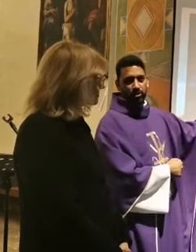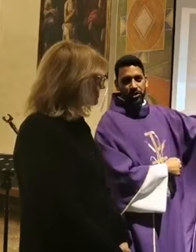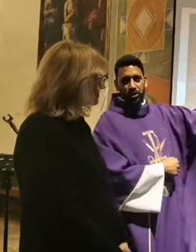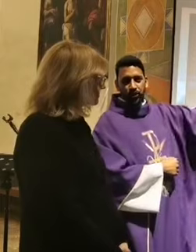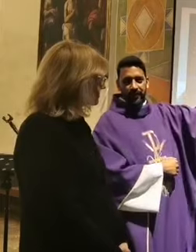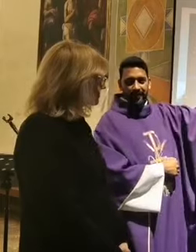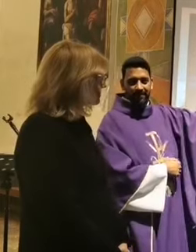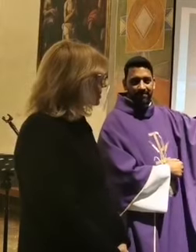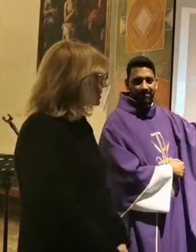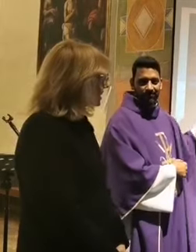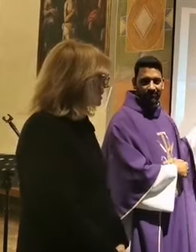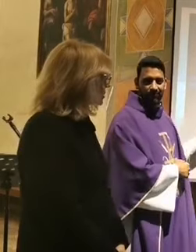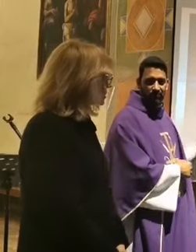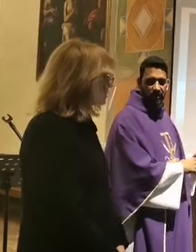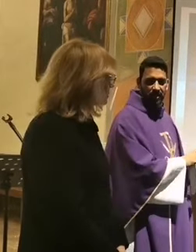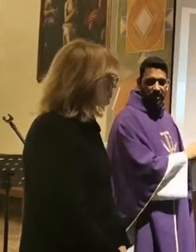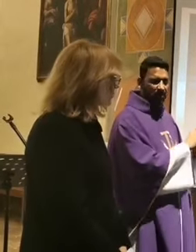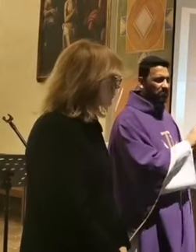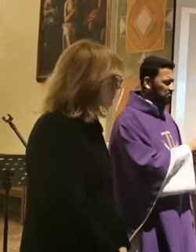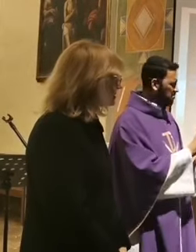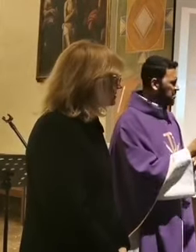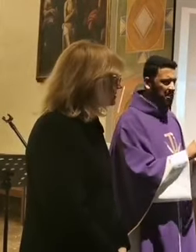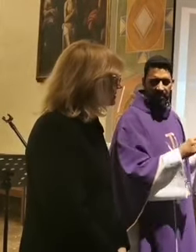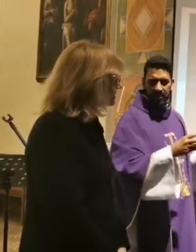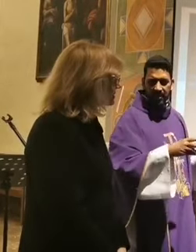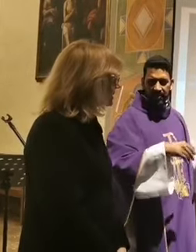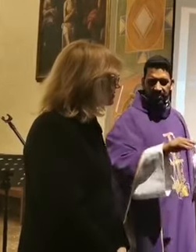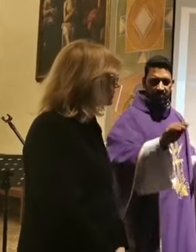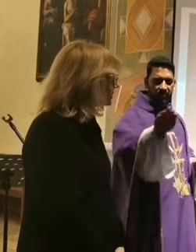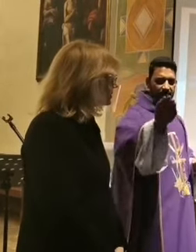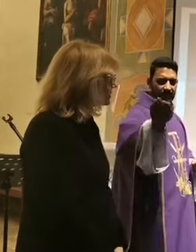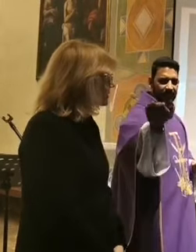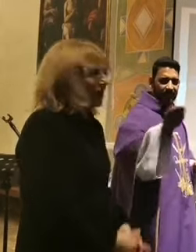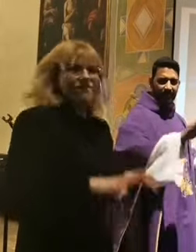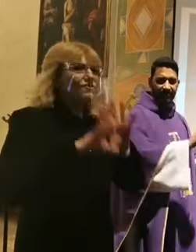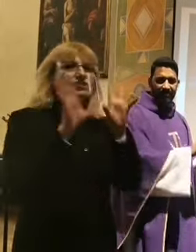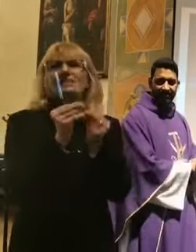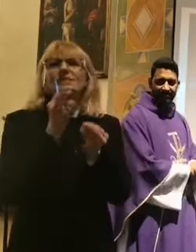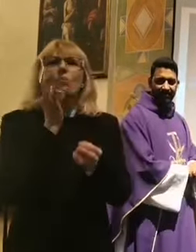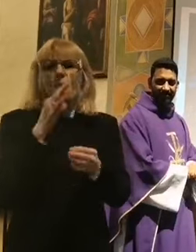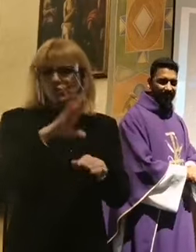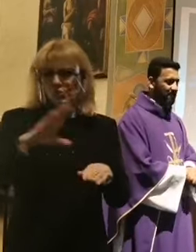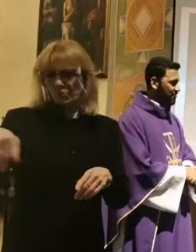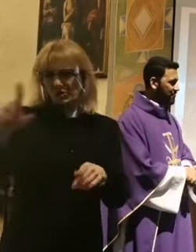takie piękne, tygodniowe kolory, piękne. Mm. Czyli nie wszyscy młodzi to są.